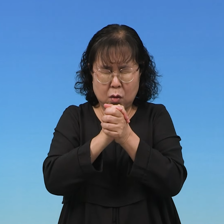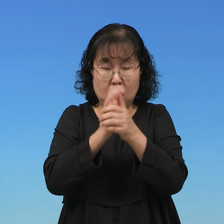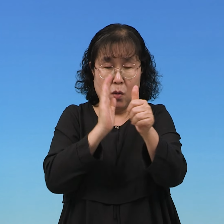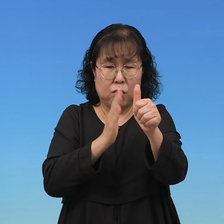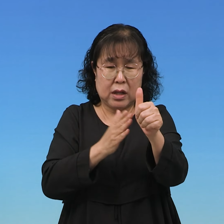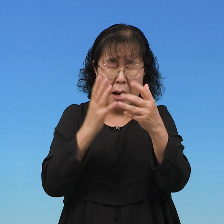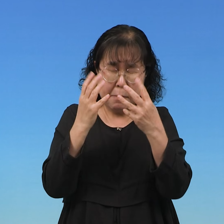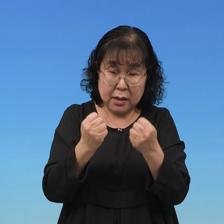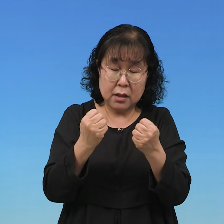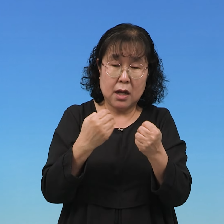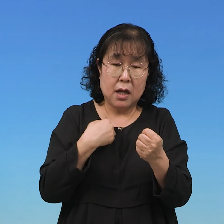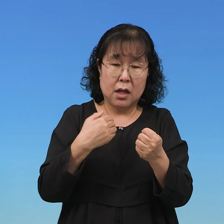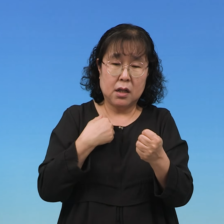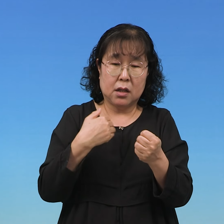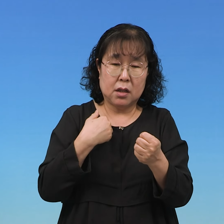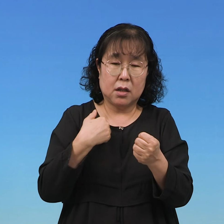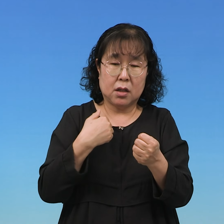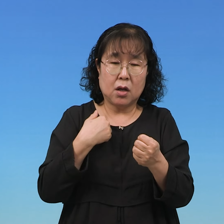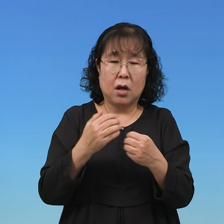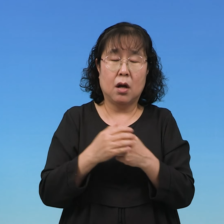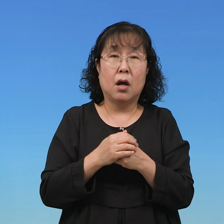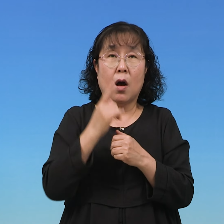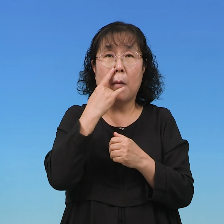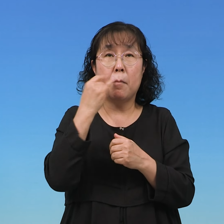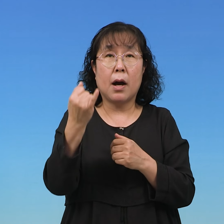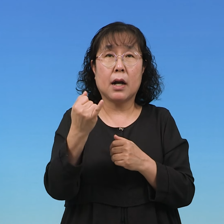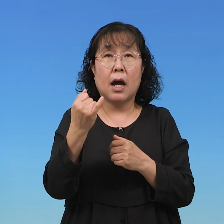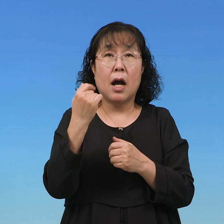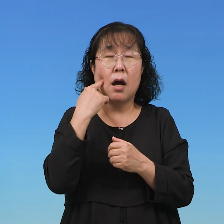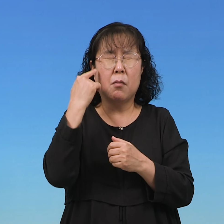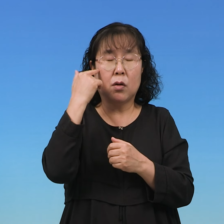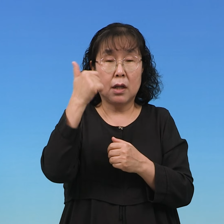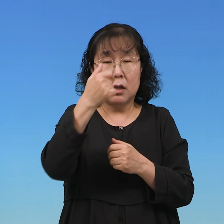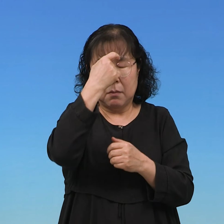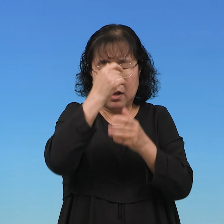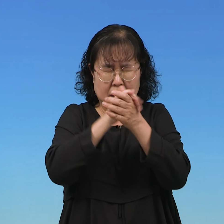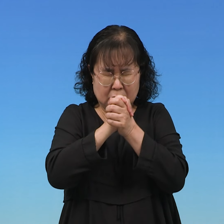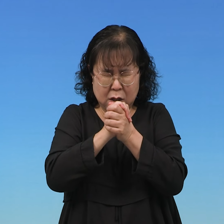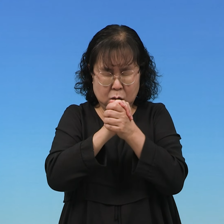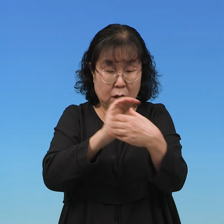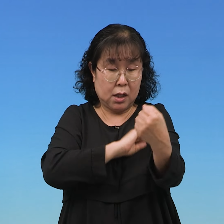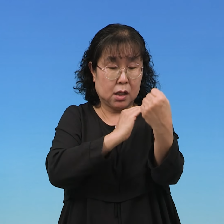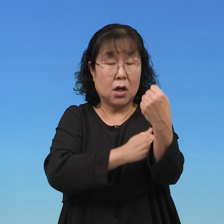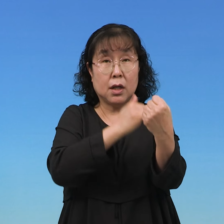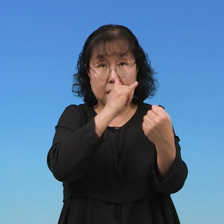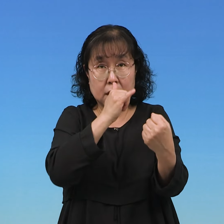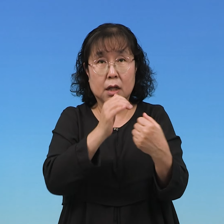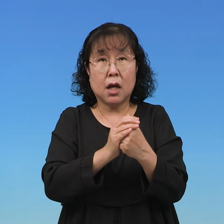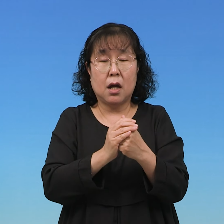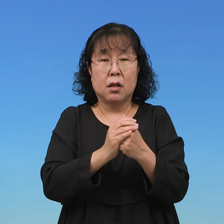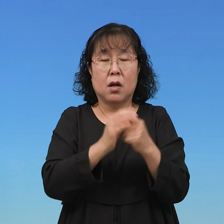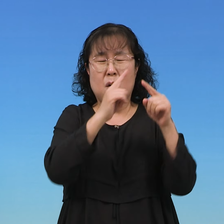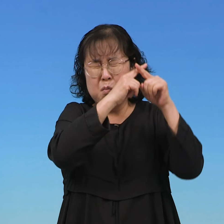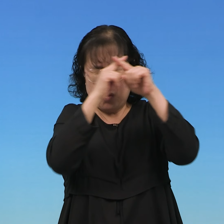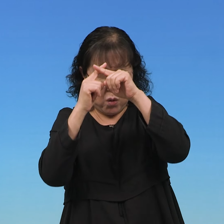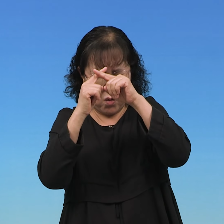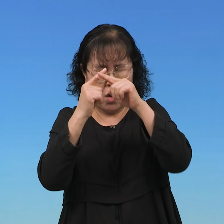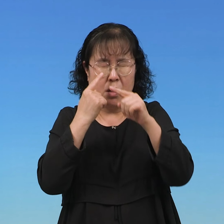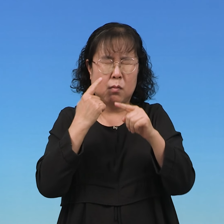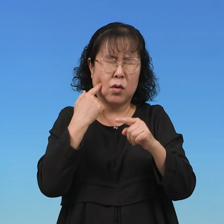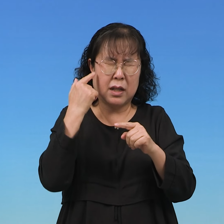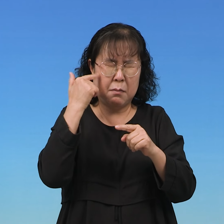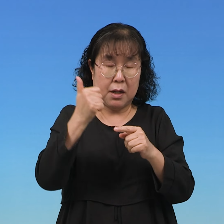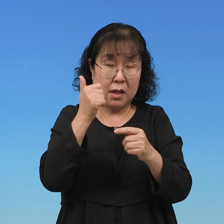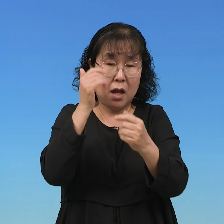많이 할 텐데 저라도 안 해야지 그랬더니 그 엄마가 목사님이 기도에 능력이 있어, 무조건